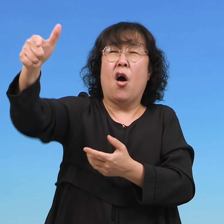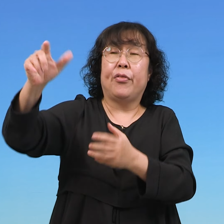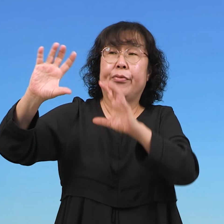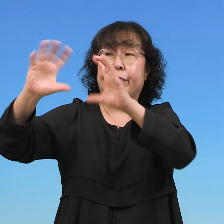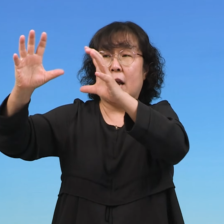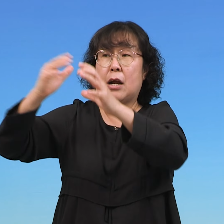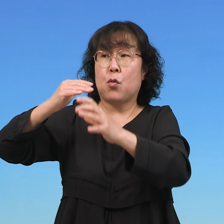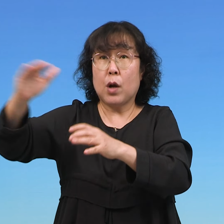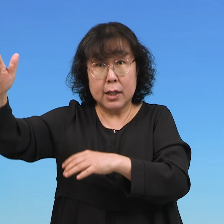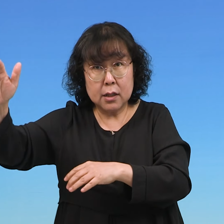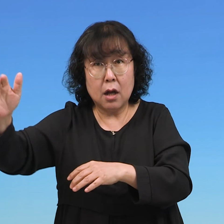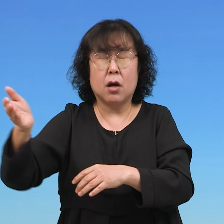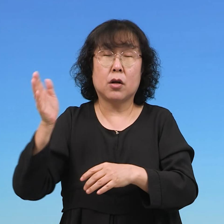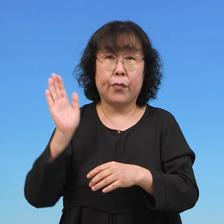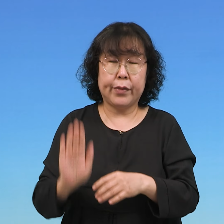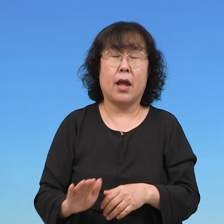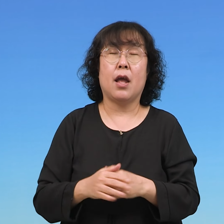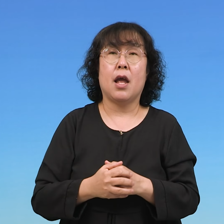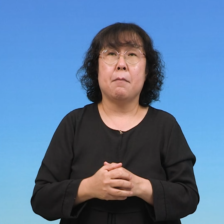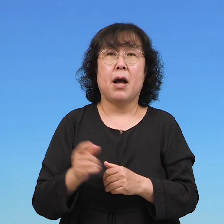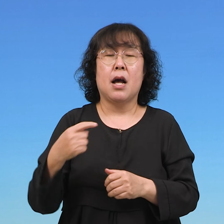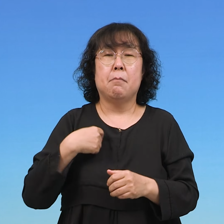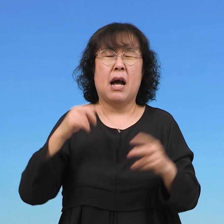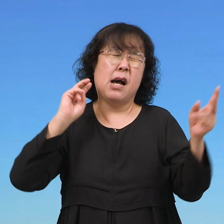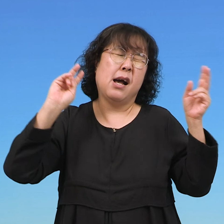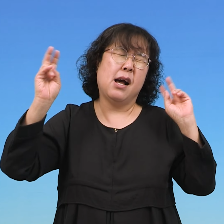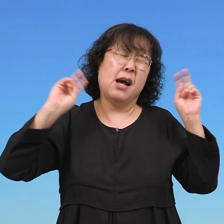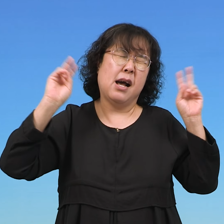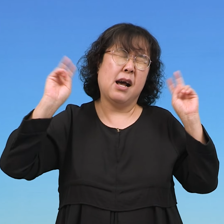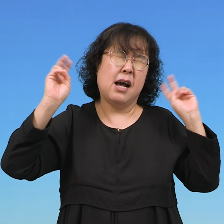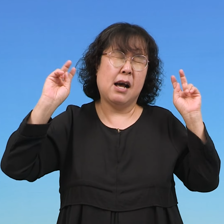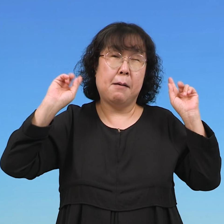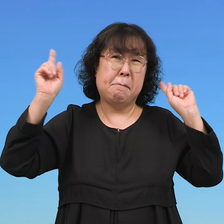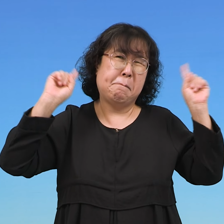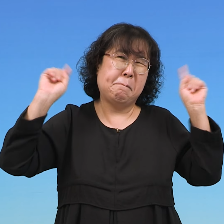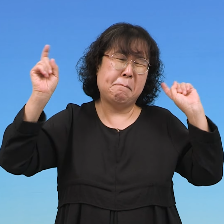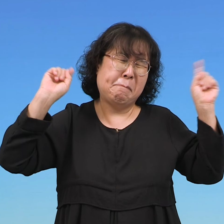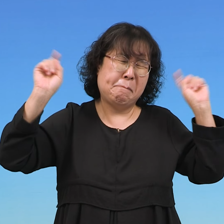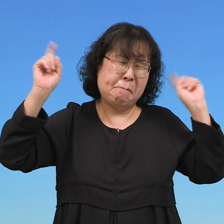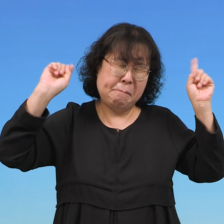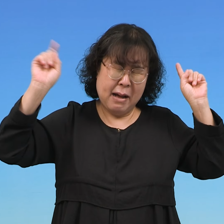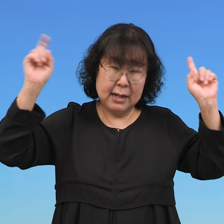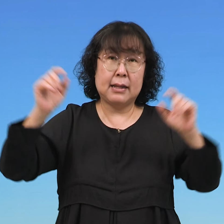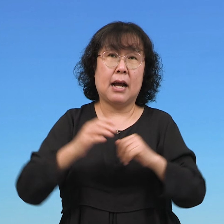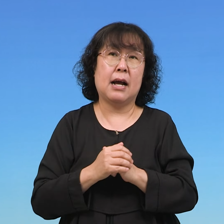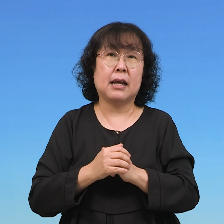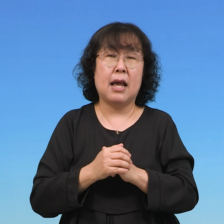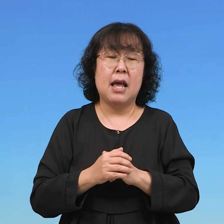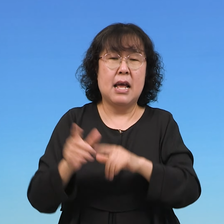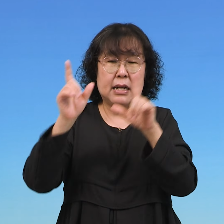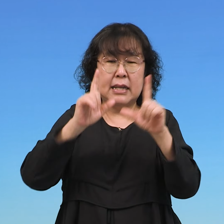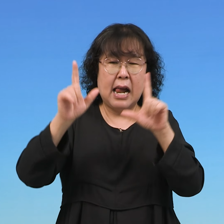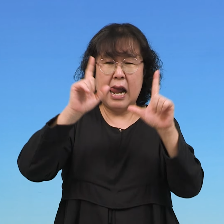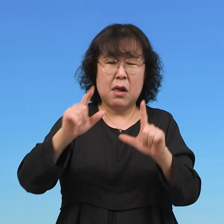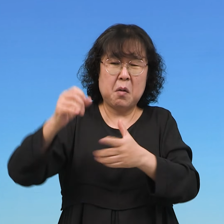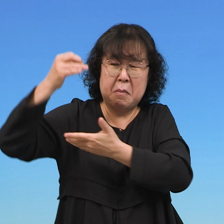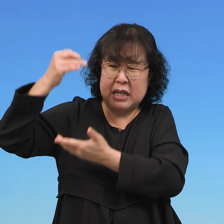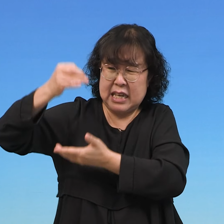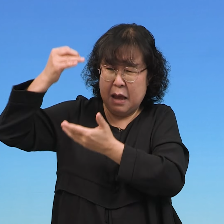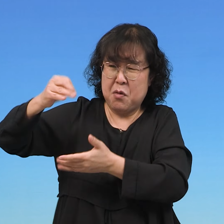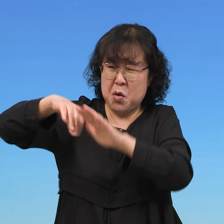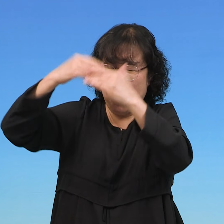그렇게 갔는데요. 그러고는 이제 막 그냥 허랑방탕하게 재물 다 날려버리고 또 흉년을